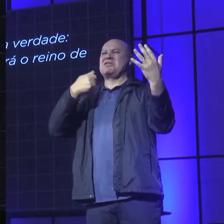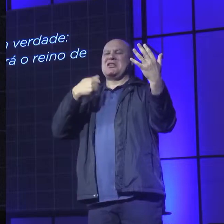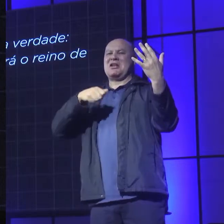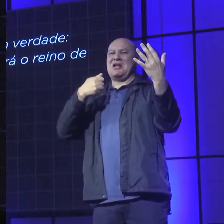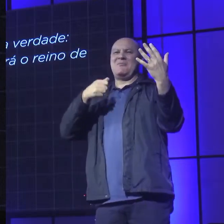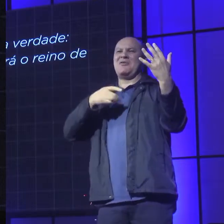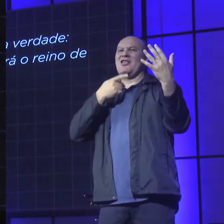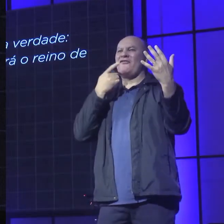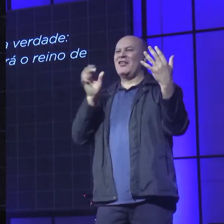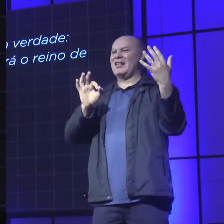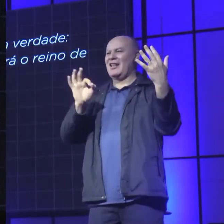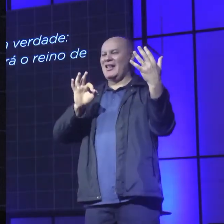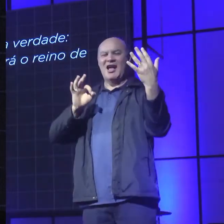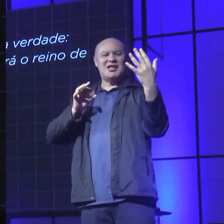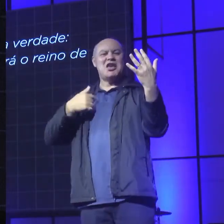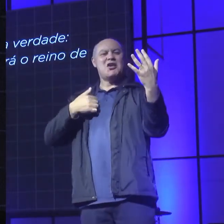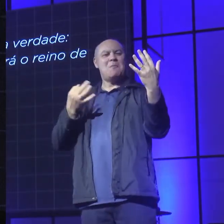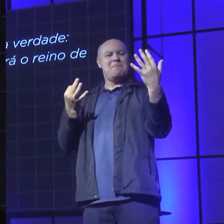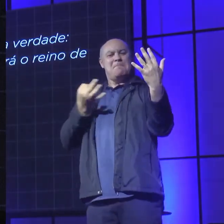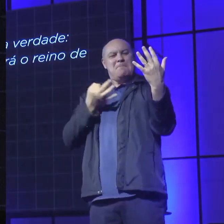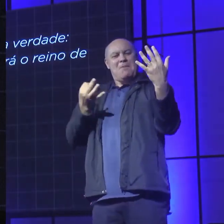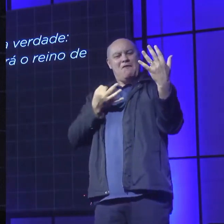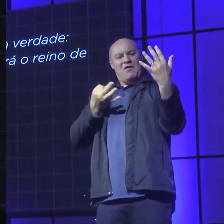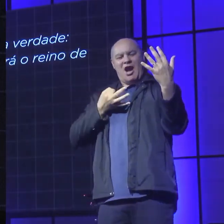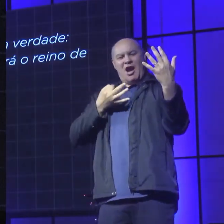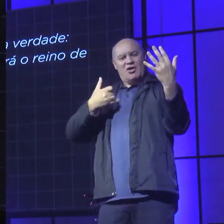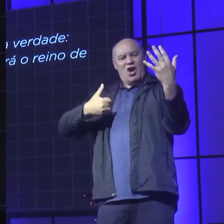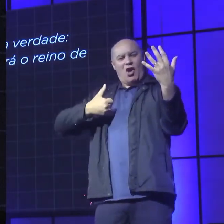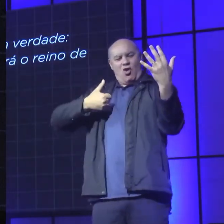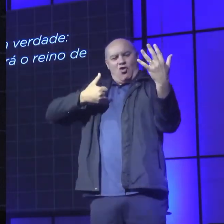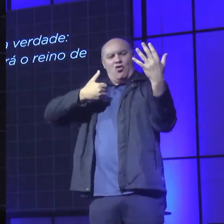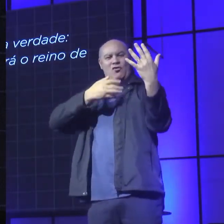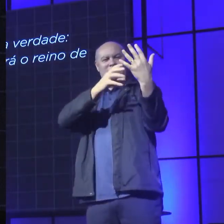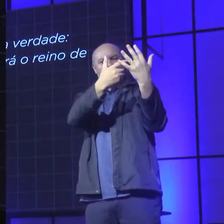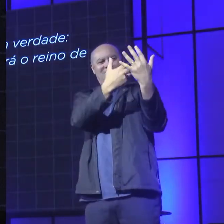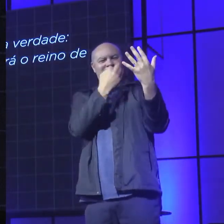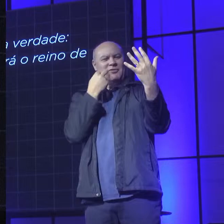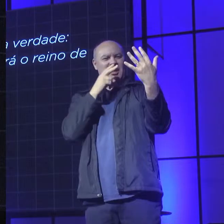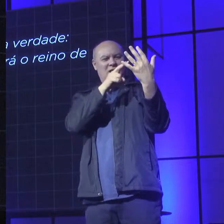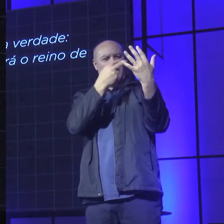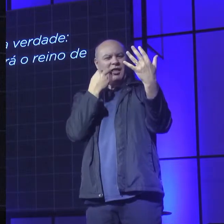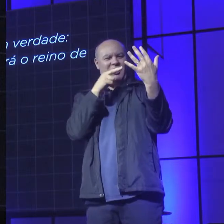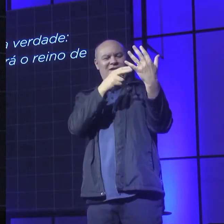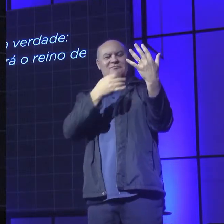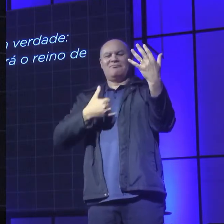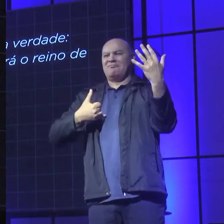venci, orgulho, arrogância, presunção.